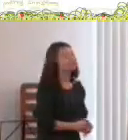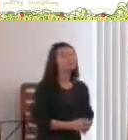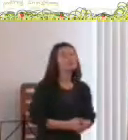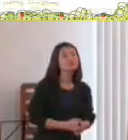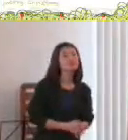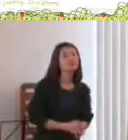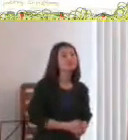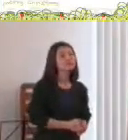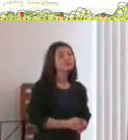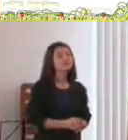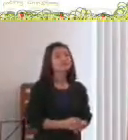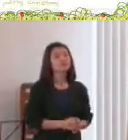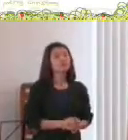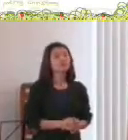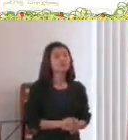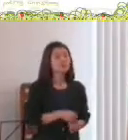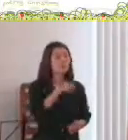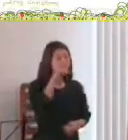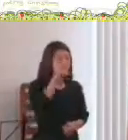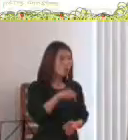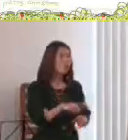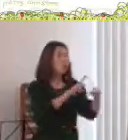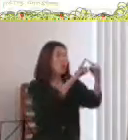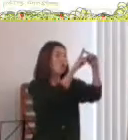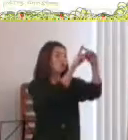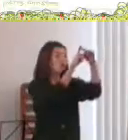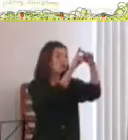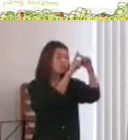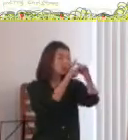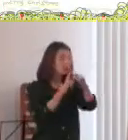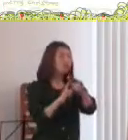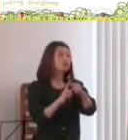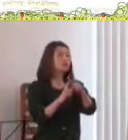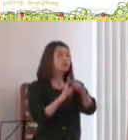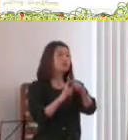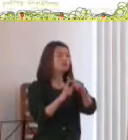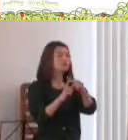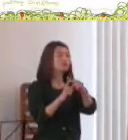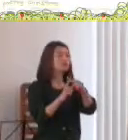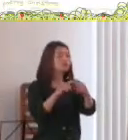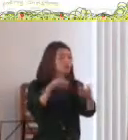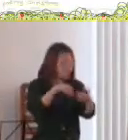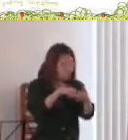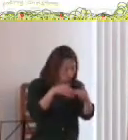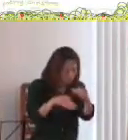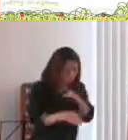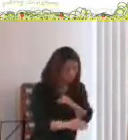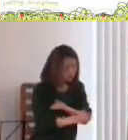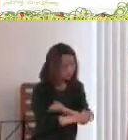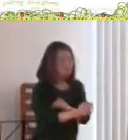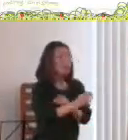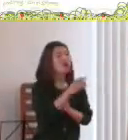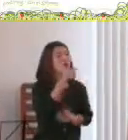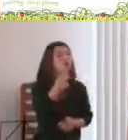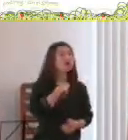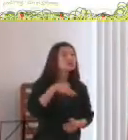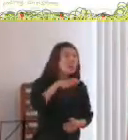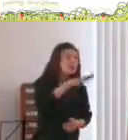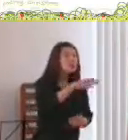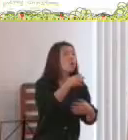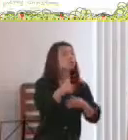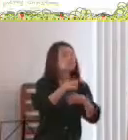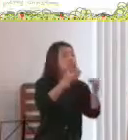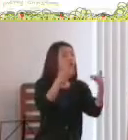上に送られる、このクリスマスの出来事を通して、あなたたちは恐れる必要がないんだよということを